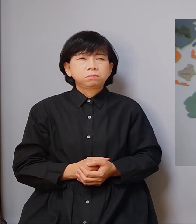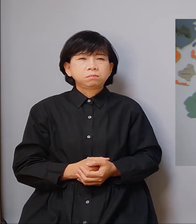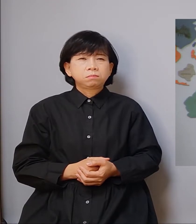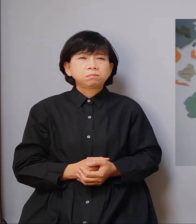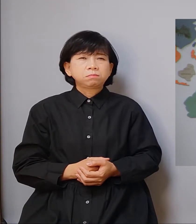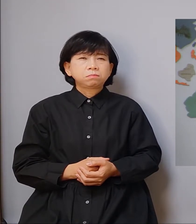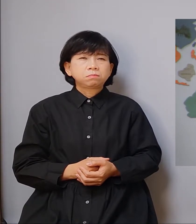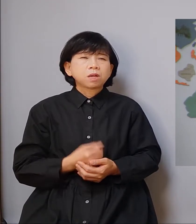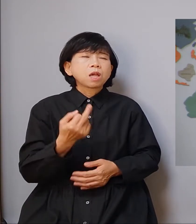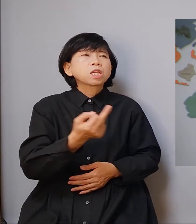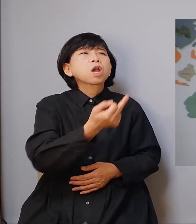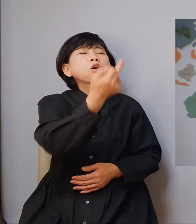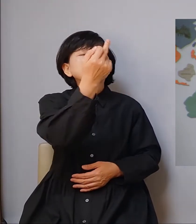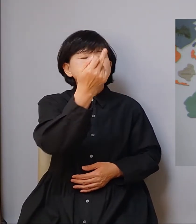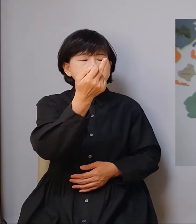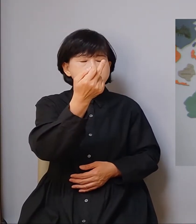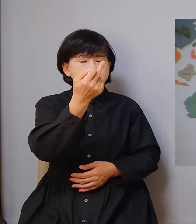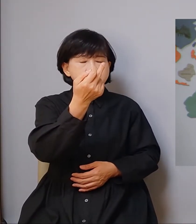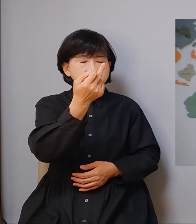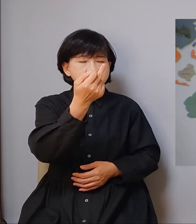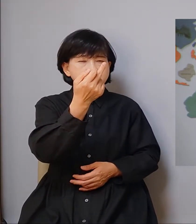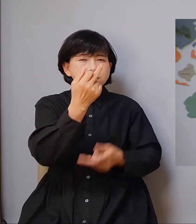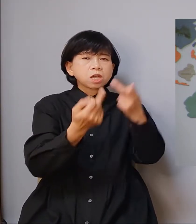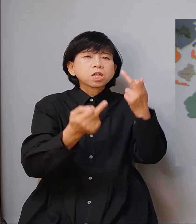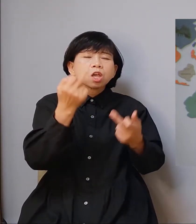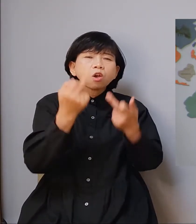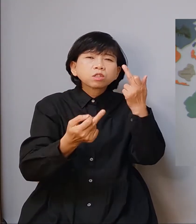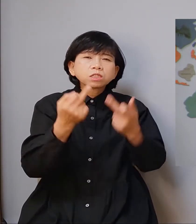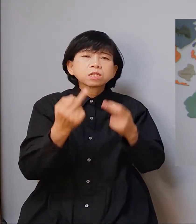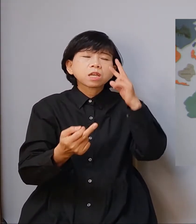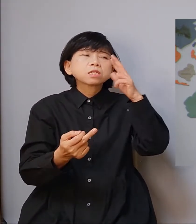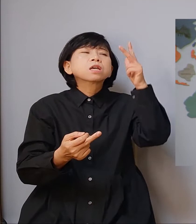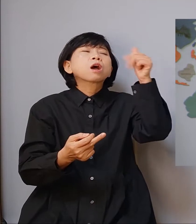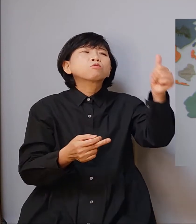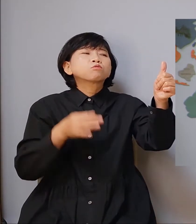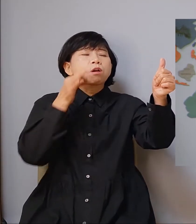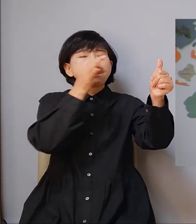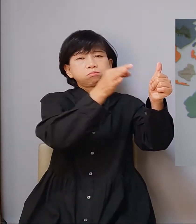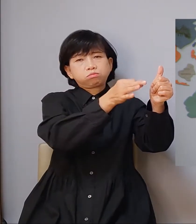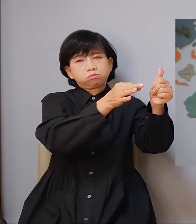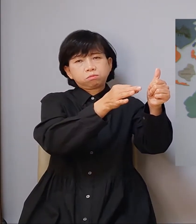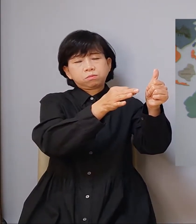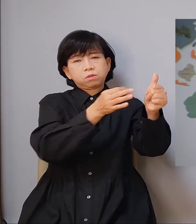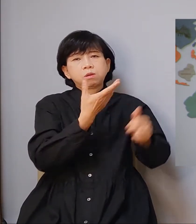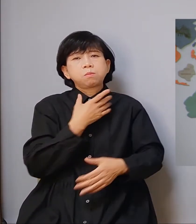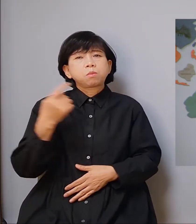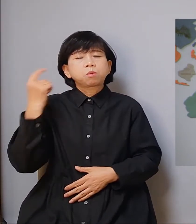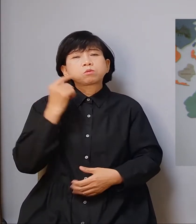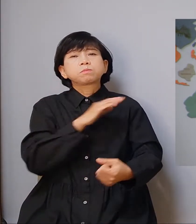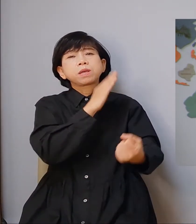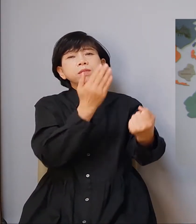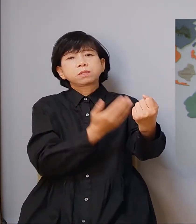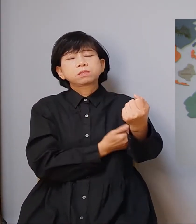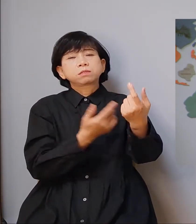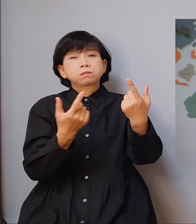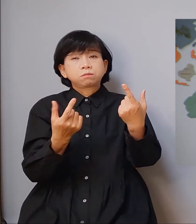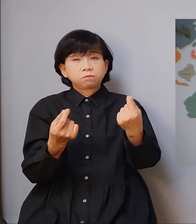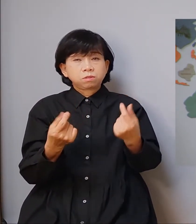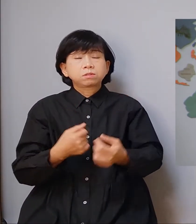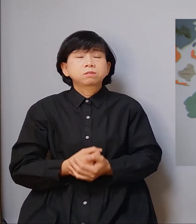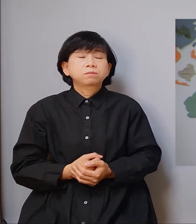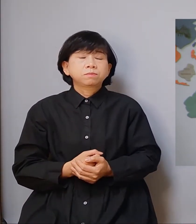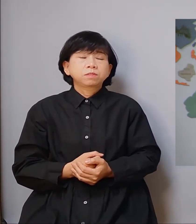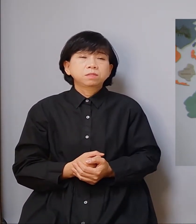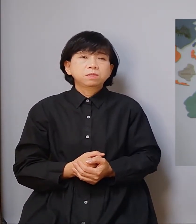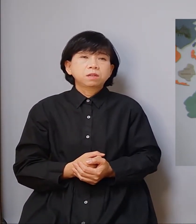사울아. 성도 여러분, 이것은 복음의 능력인 줄 믿습니다. 어찌